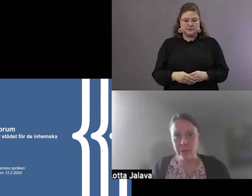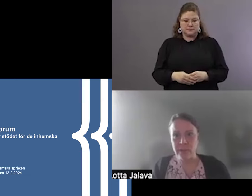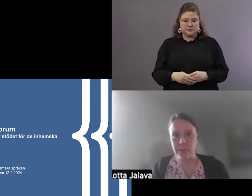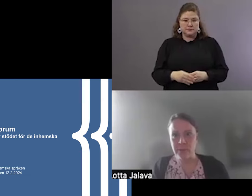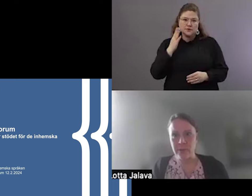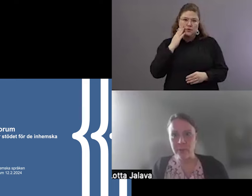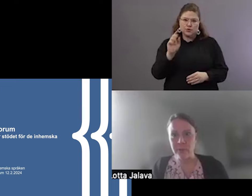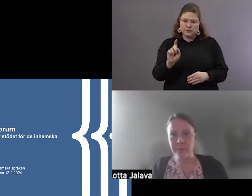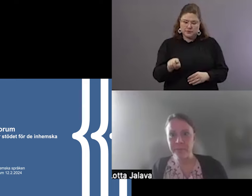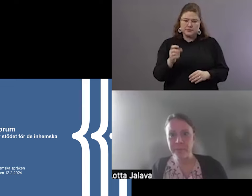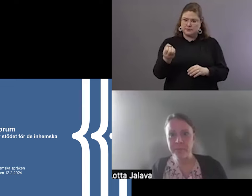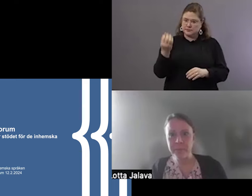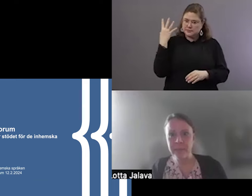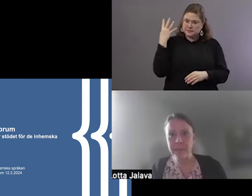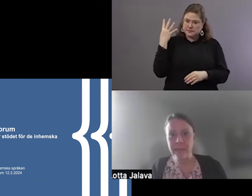Päästäänkö vai onko se tuossa nyt?